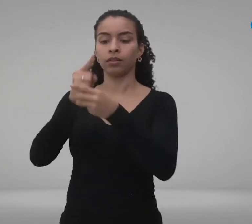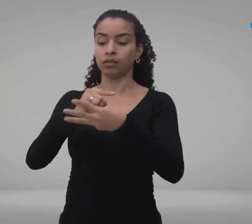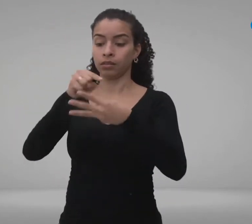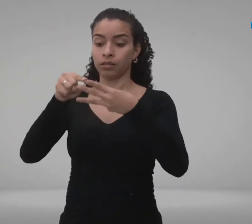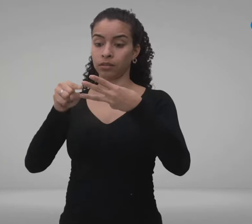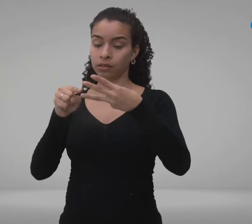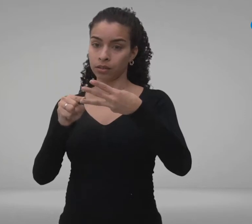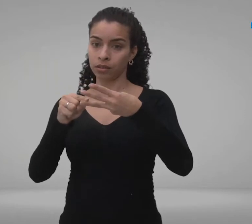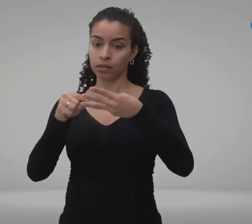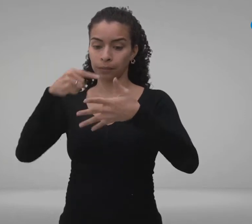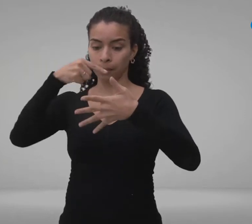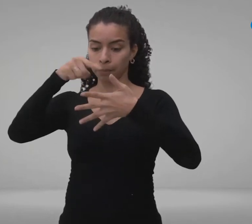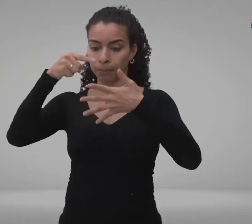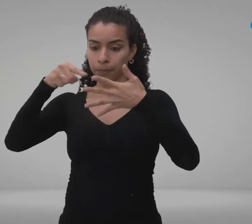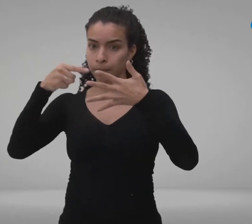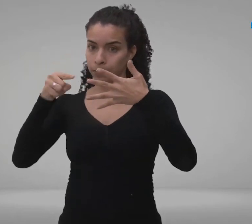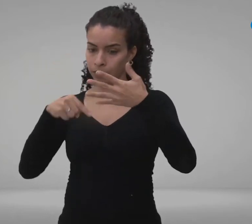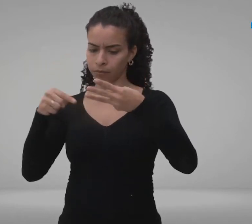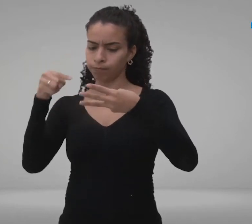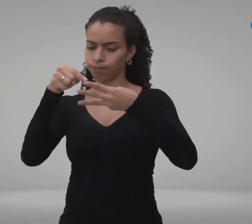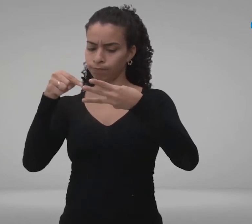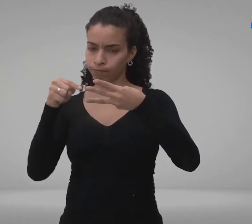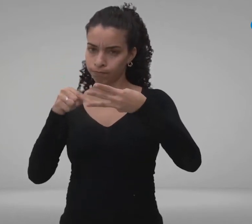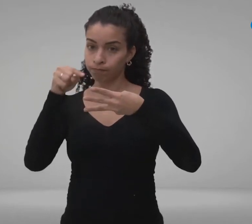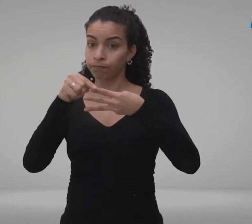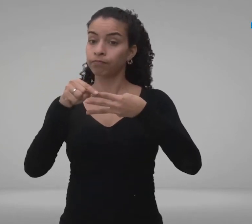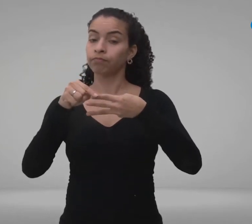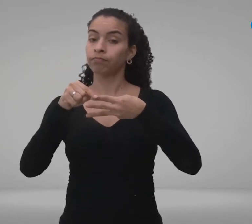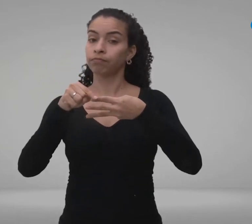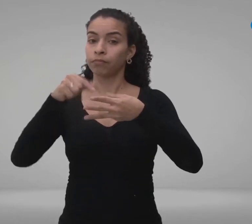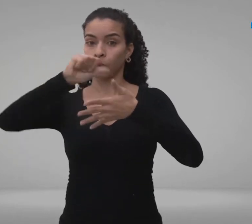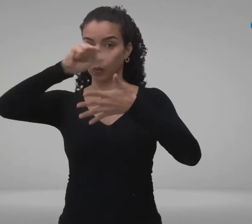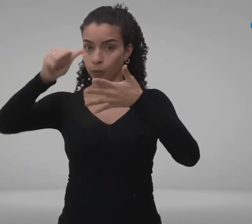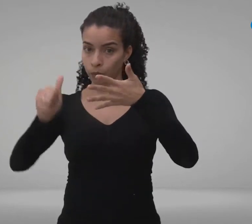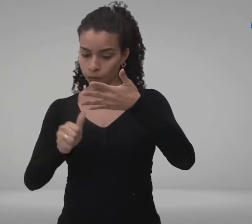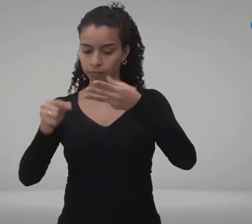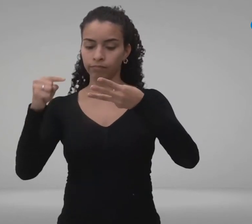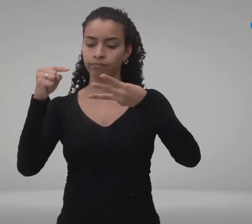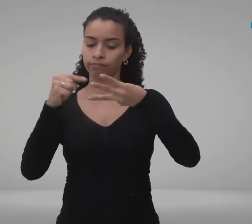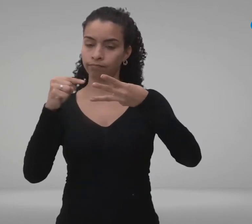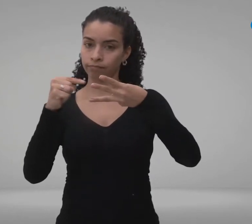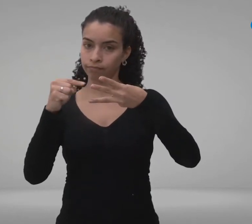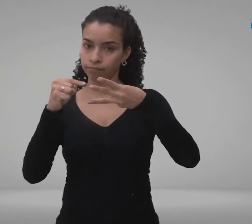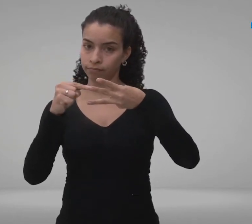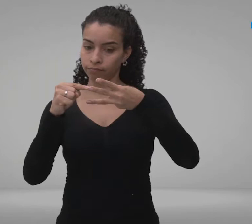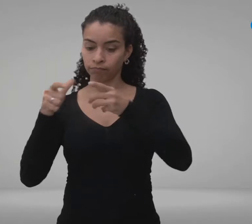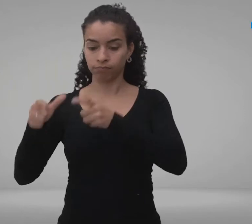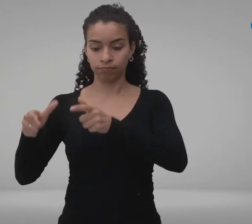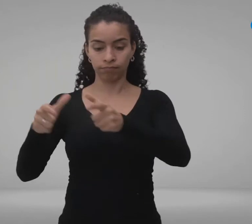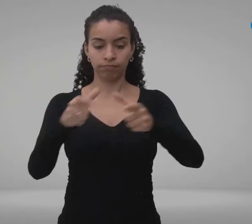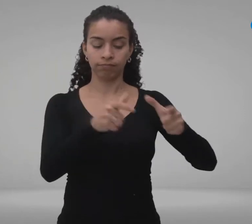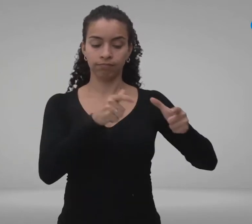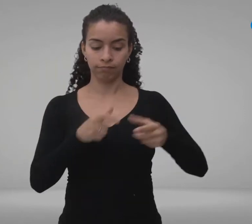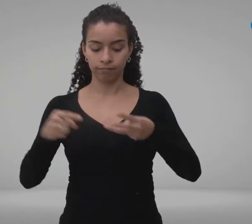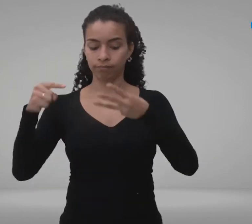3 primeiros parâmetros estudados na língua de sinais, que foi a configuração de mão, o ponto